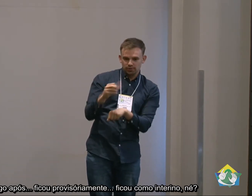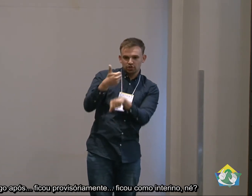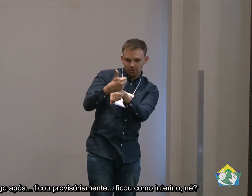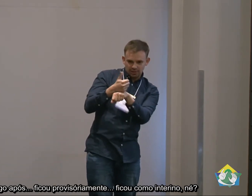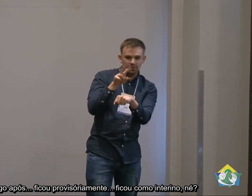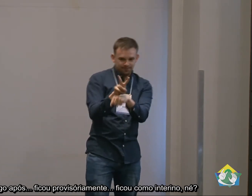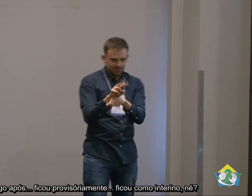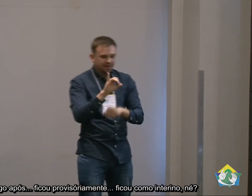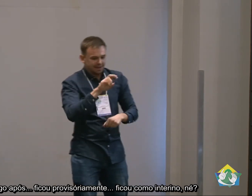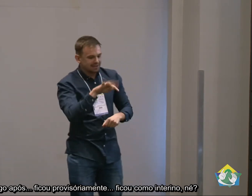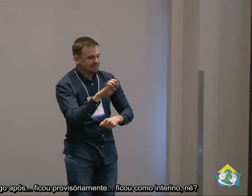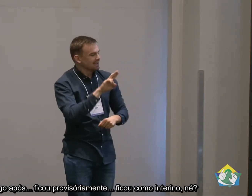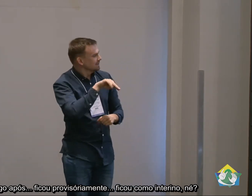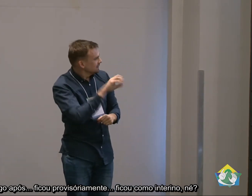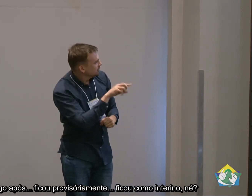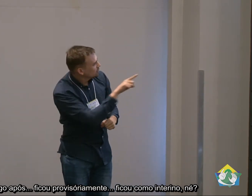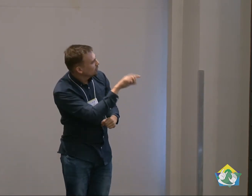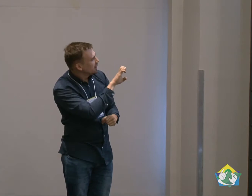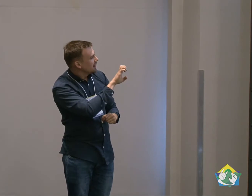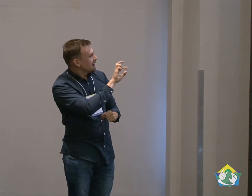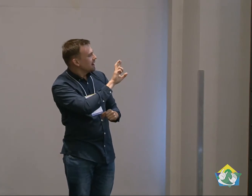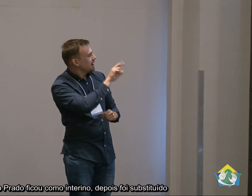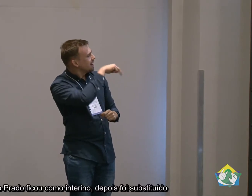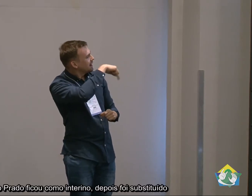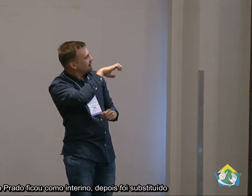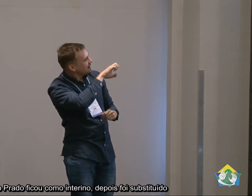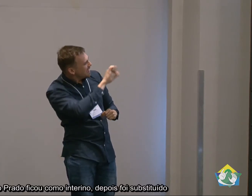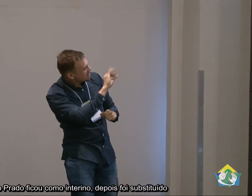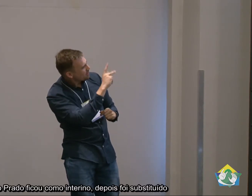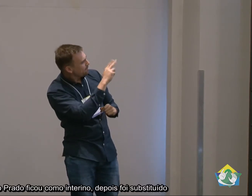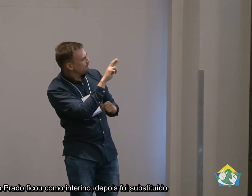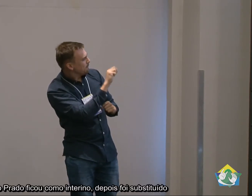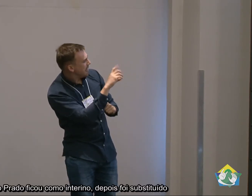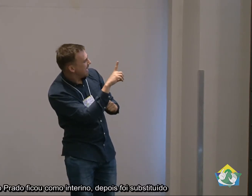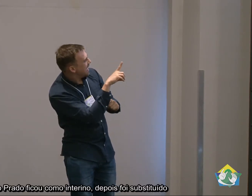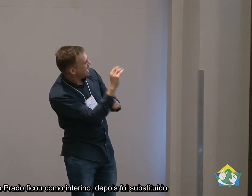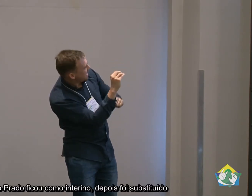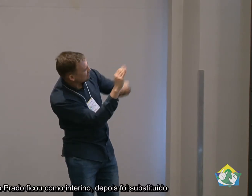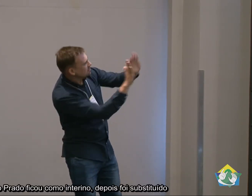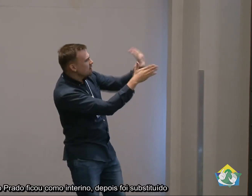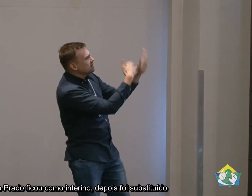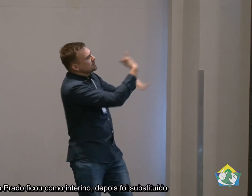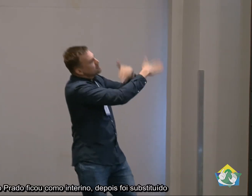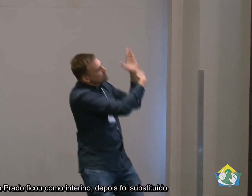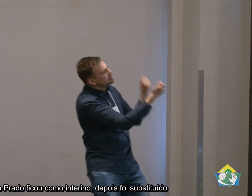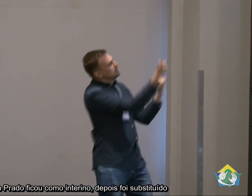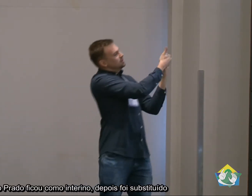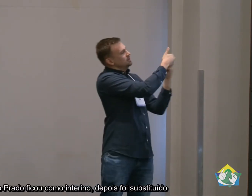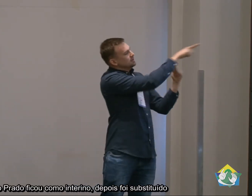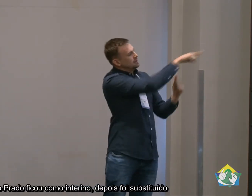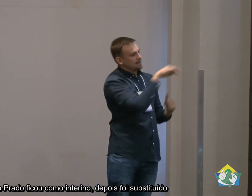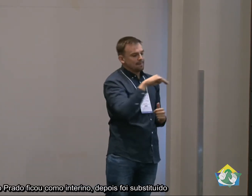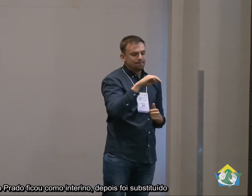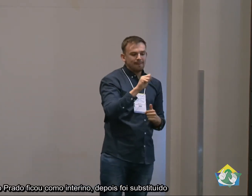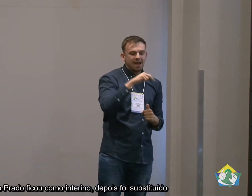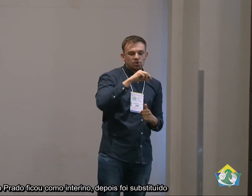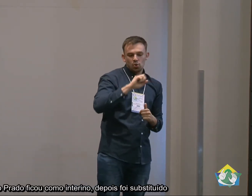ficou como interino né o Ernesto Prado ficou em seu lugar como interino que depois foi